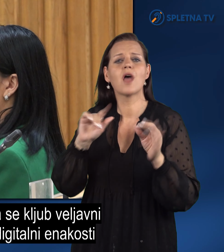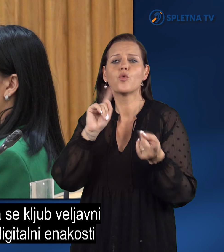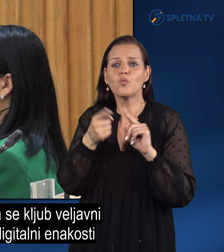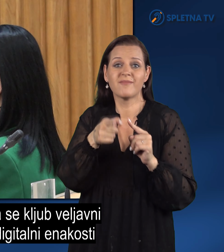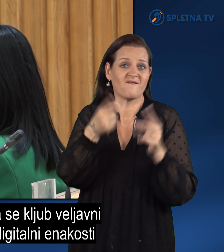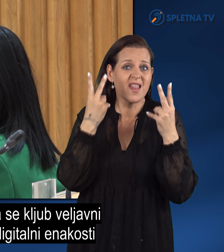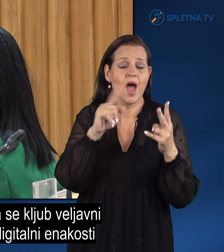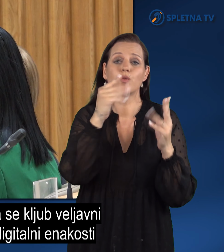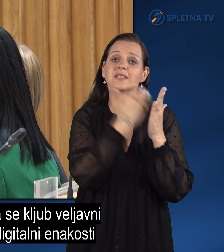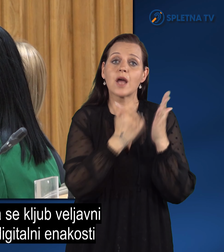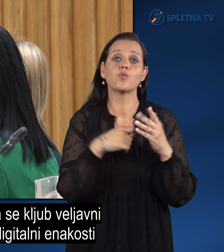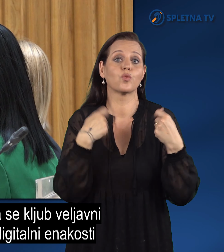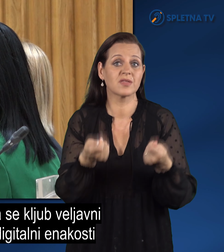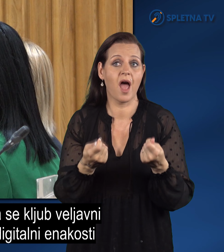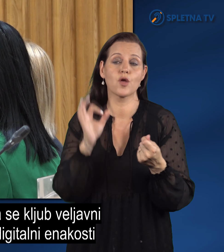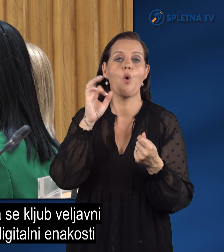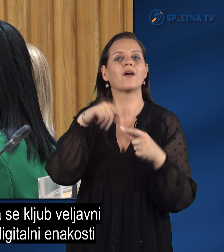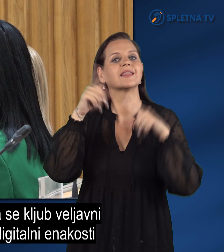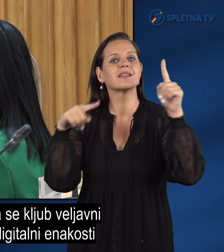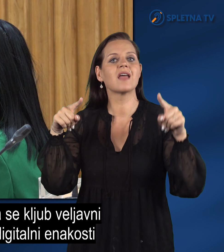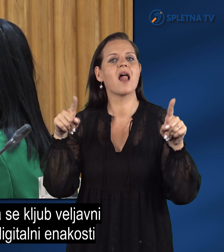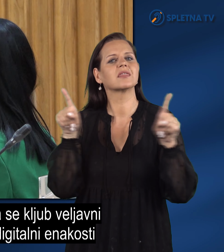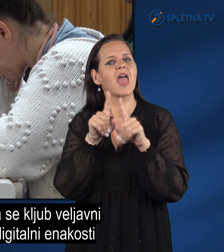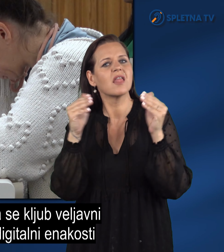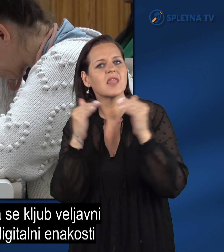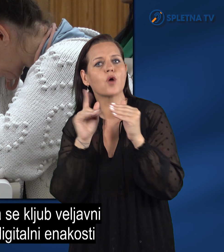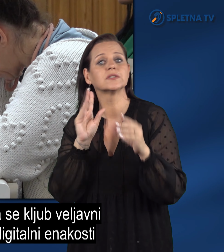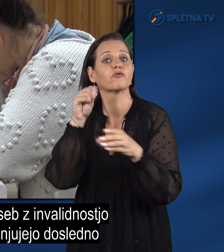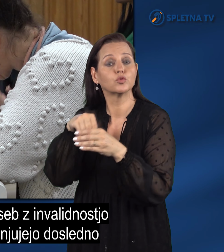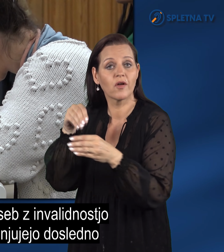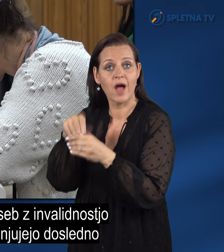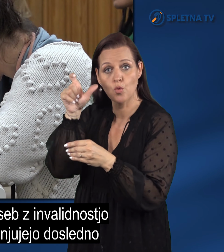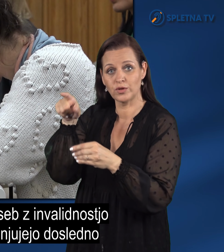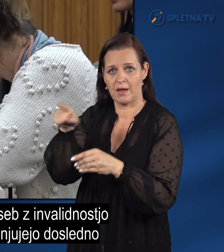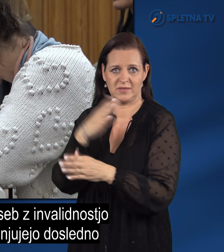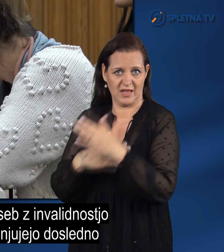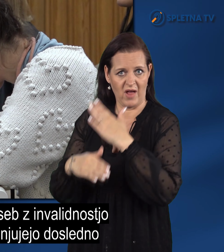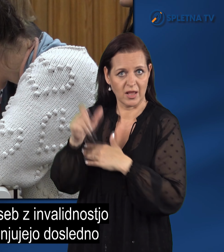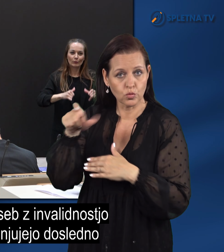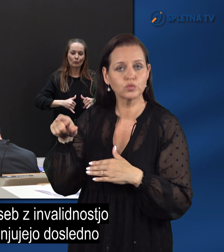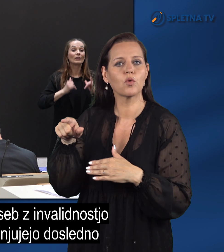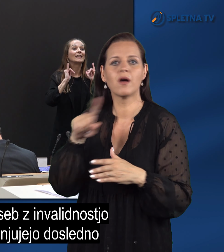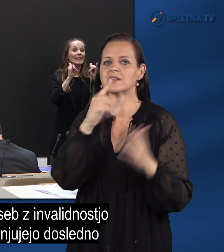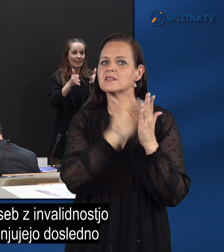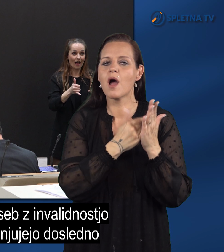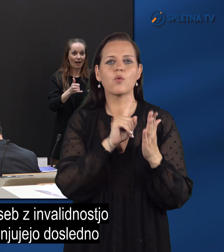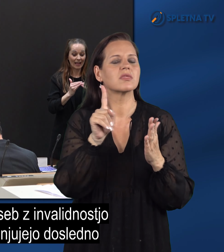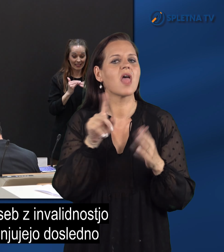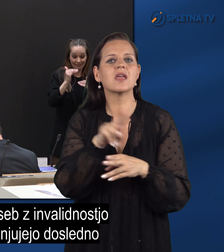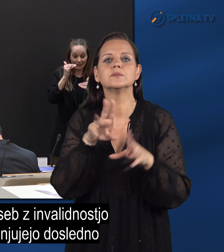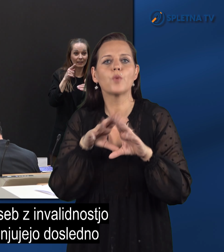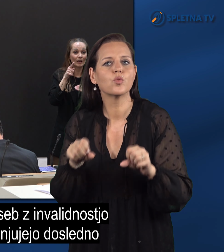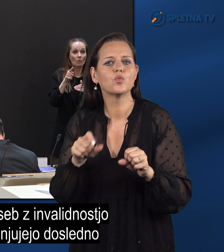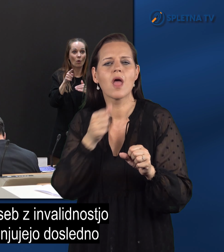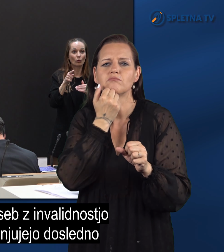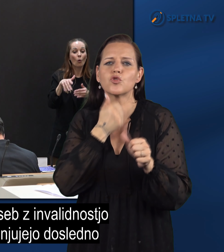da se kljub veljavni zakonodaji o digitalni enakosti in vključenosti oseb z invalidnostjo zakoni